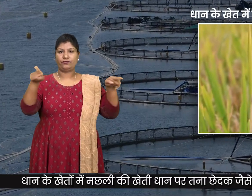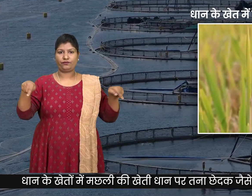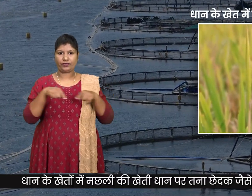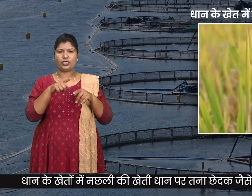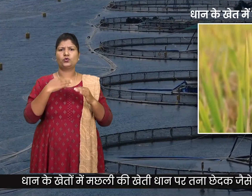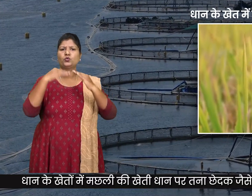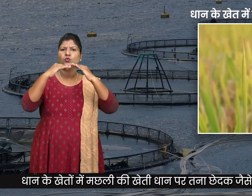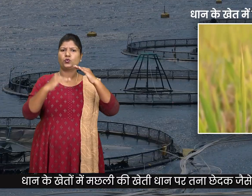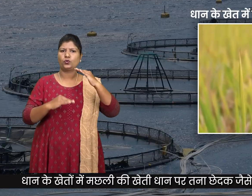है।